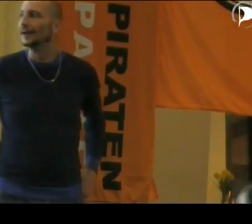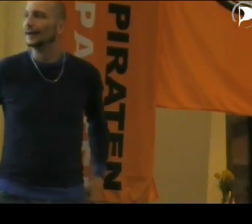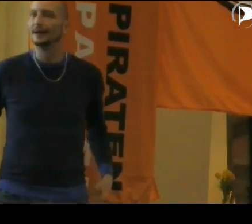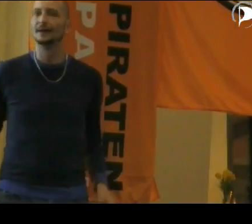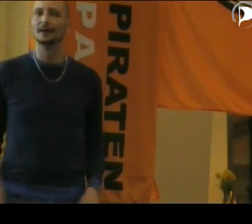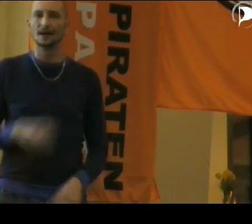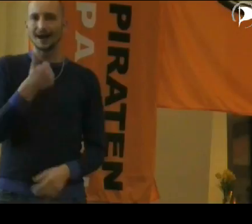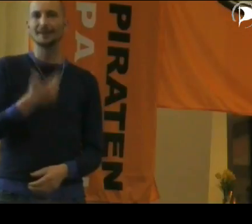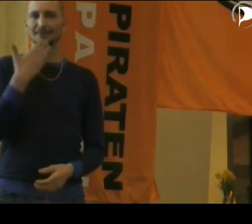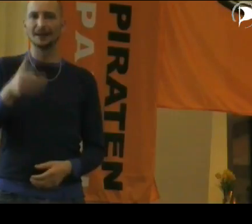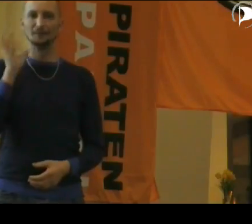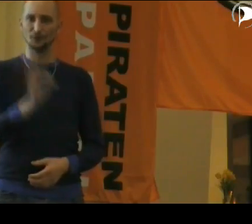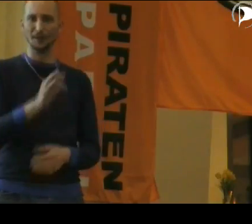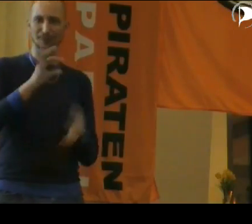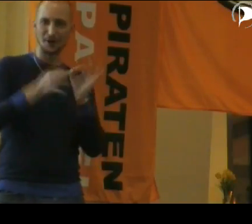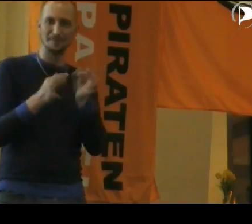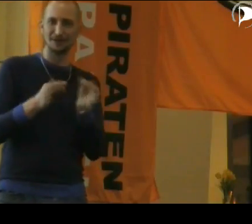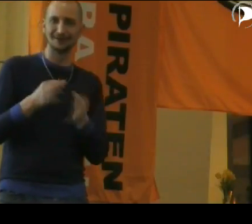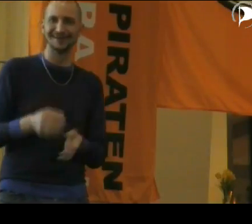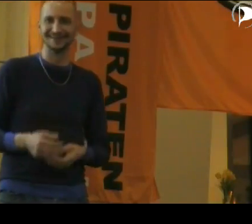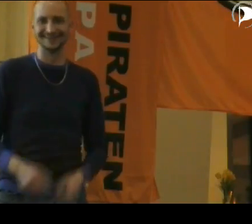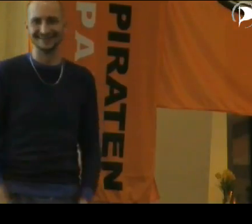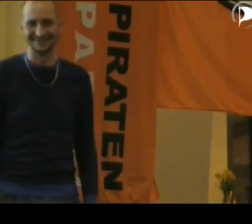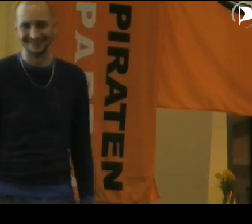ein bart bitte noch mal angemerkt sprache